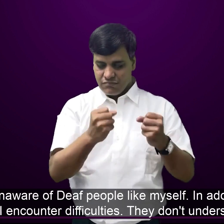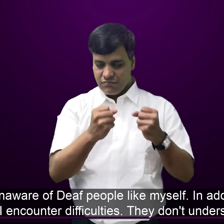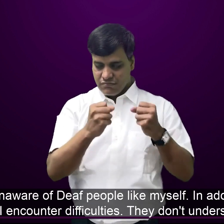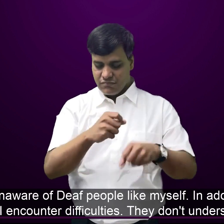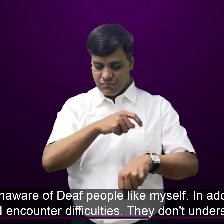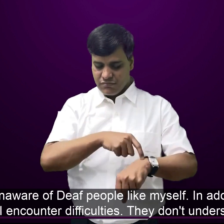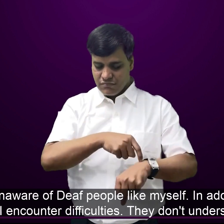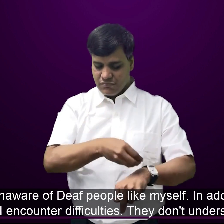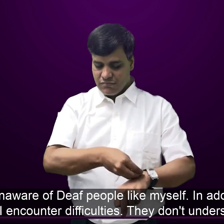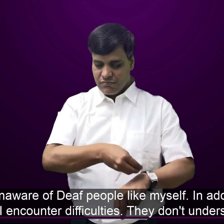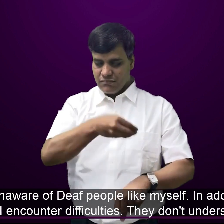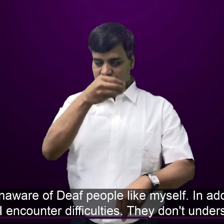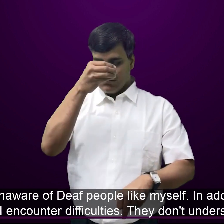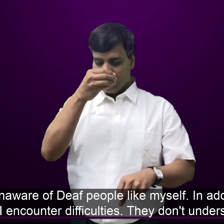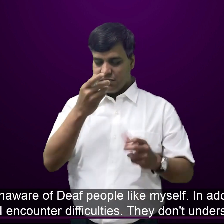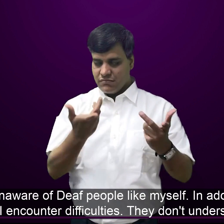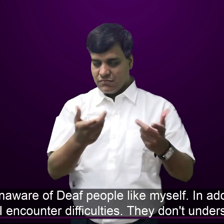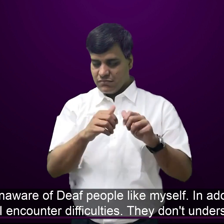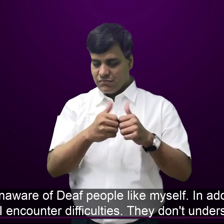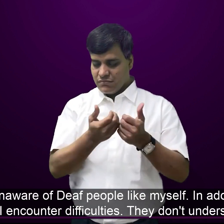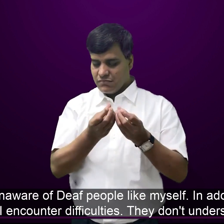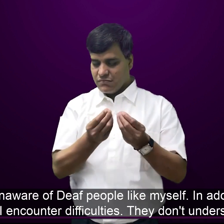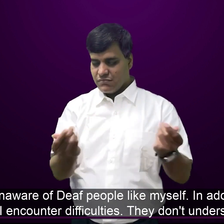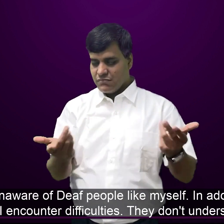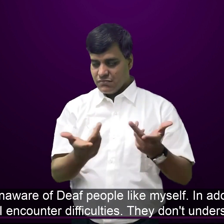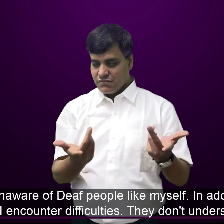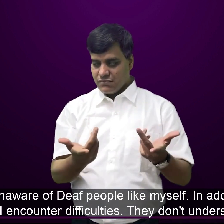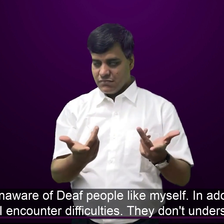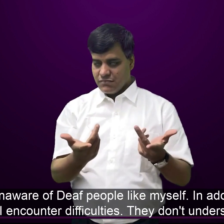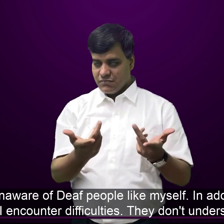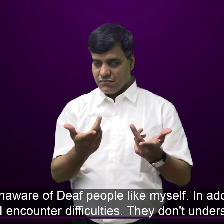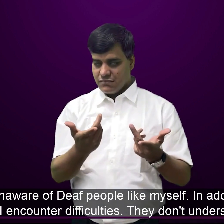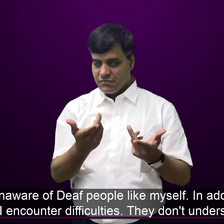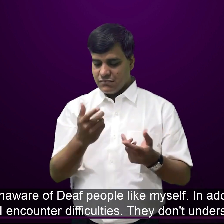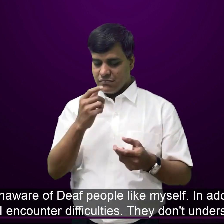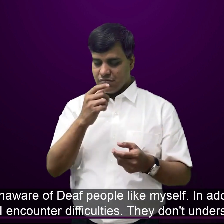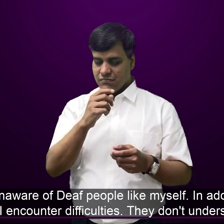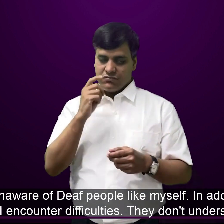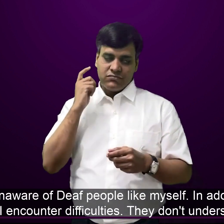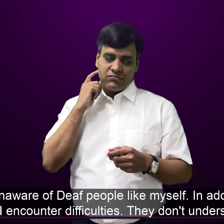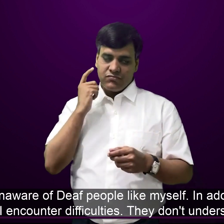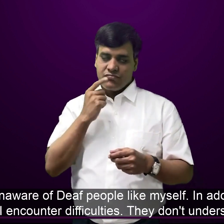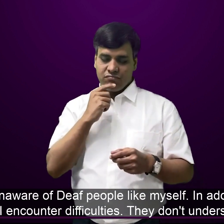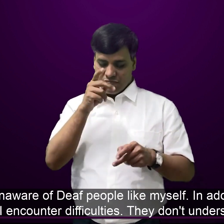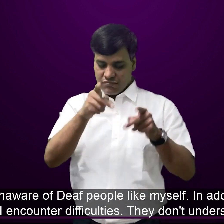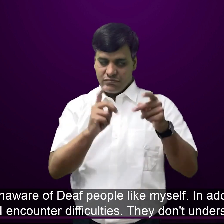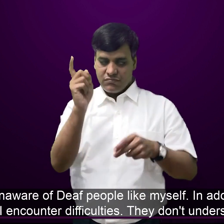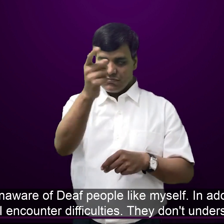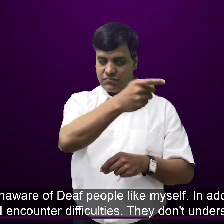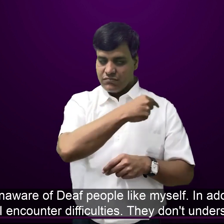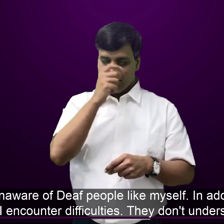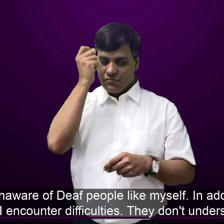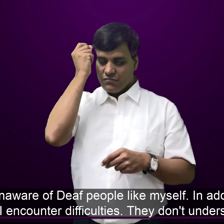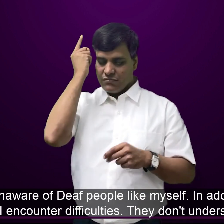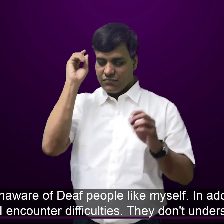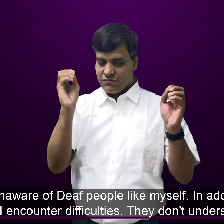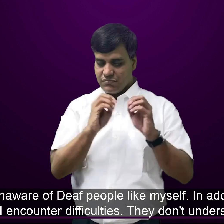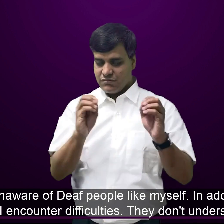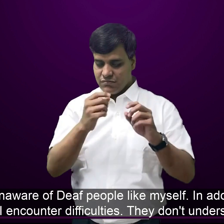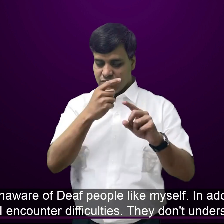कि ना हम सुन सकते हैं, ना हम बोल सकते हैं, ना ही हम देख सकते हैं। कई सारे ऐसे लोग होते हैं जो दृष्टिबाधित बधिर लोगों